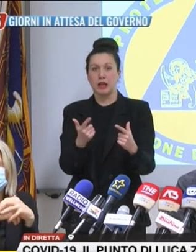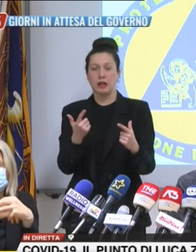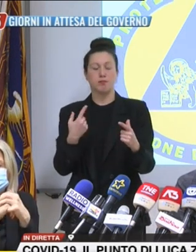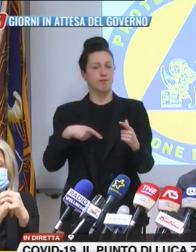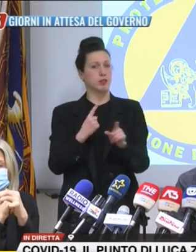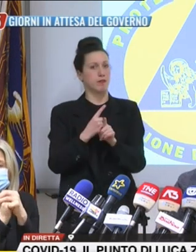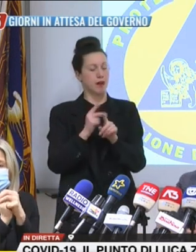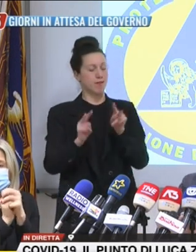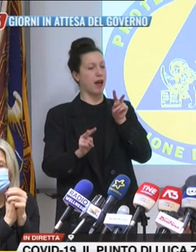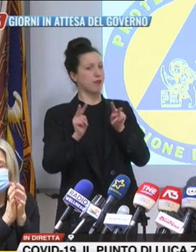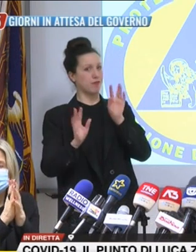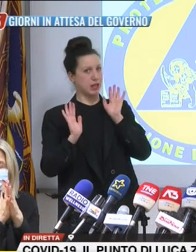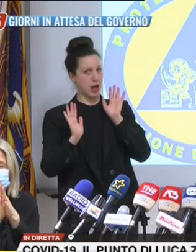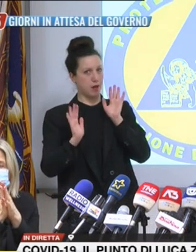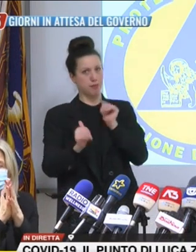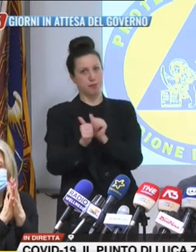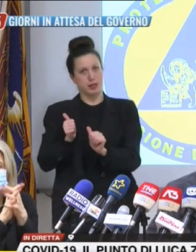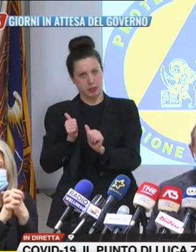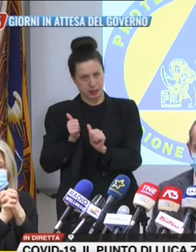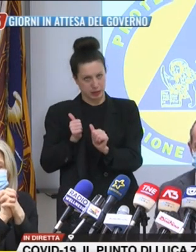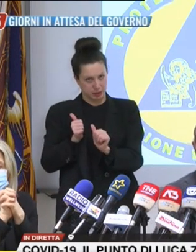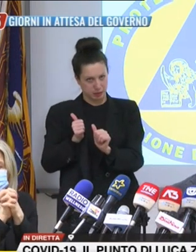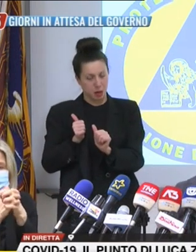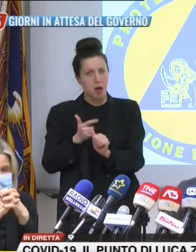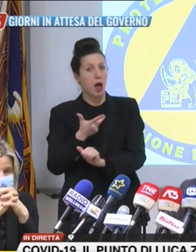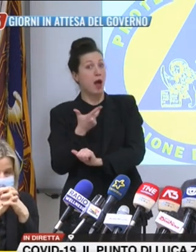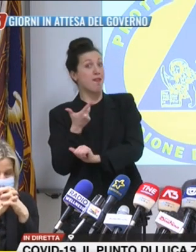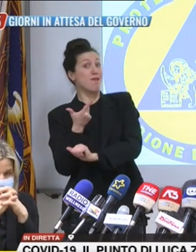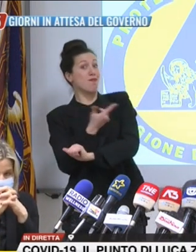qualcuna, riguardano vaccini autorizzati.